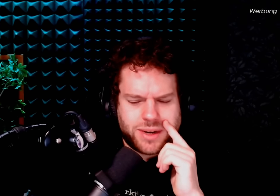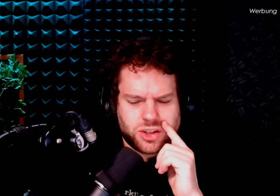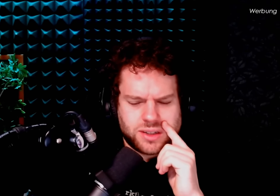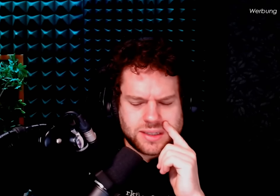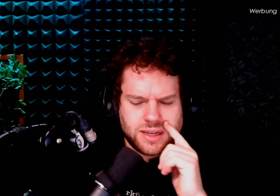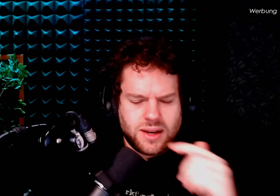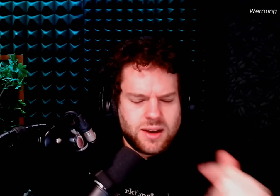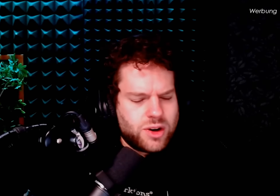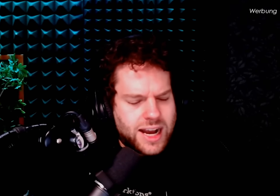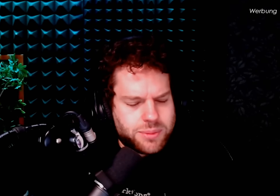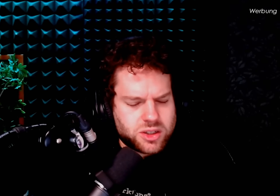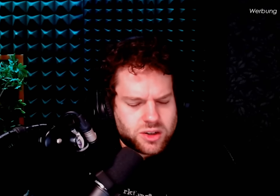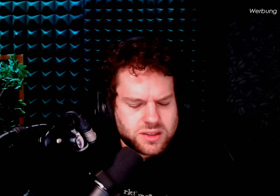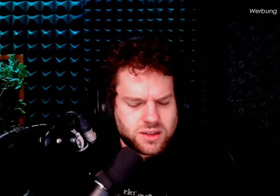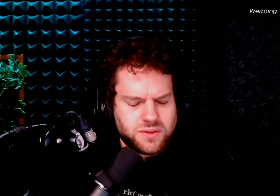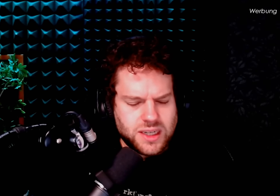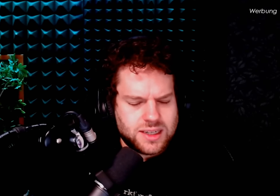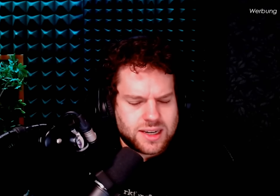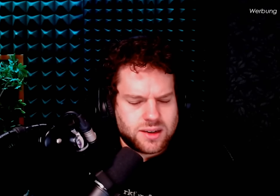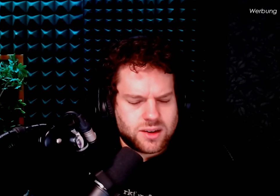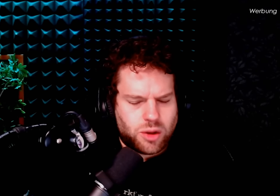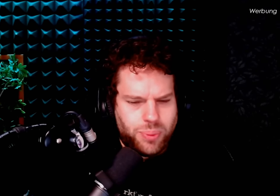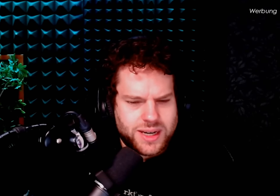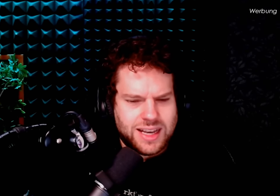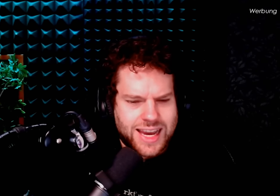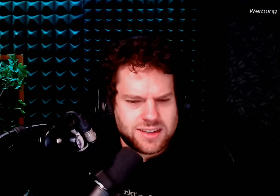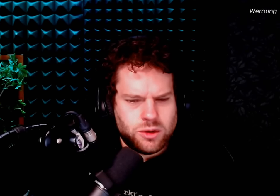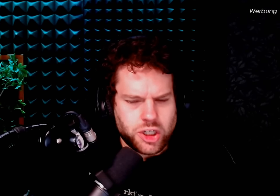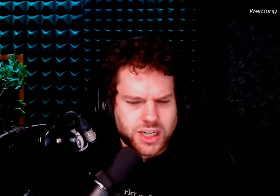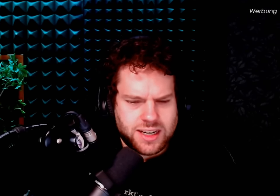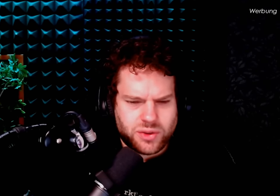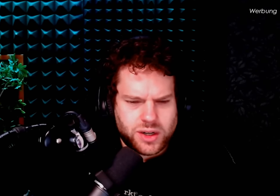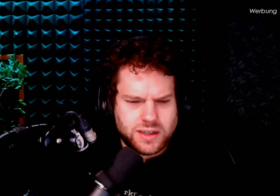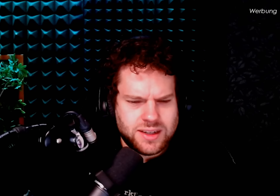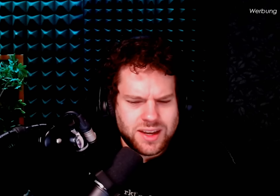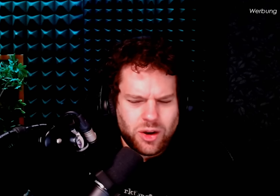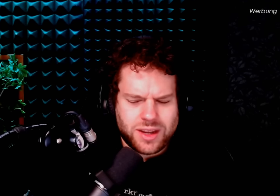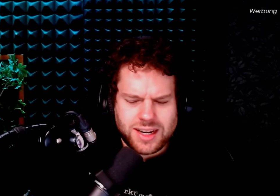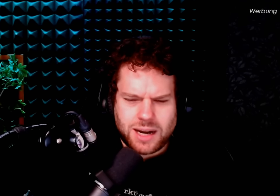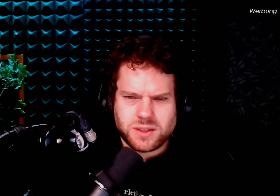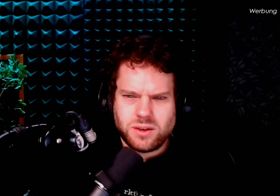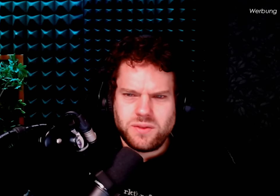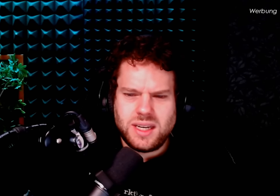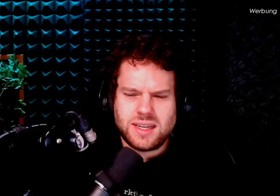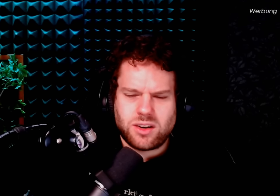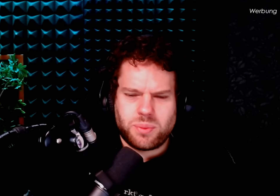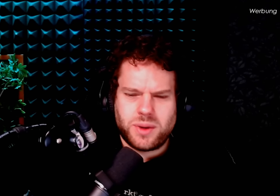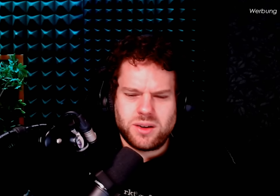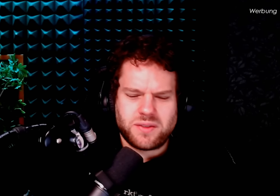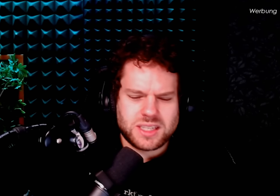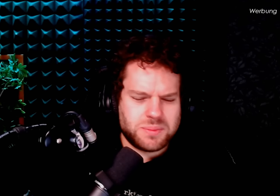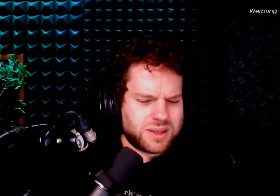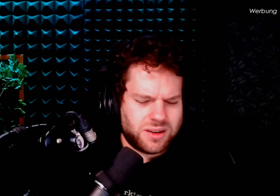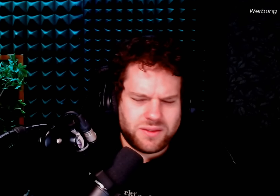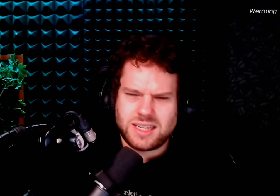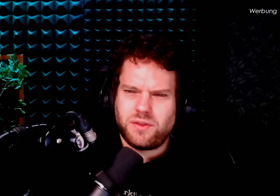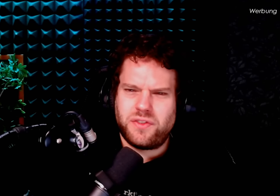Albatross, wo der Albatross irgendwie dann komplett die Leiter hochsteigen wollte. Und dann gab es irgendwie dann nochmal irgendwas mit irgendwelchen